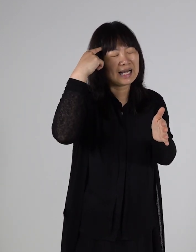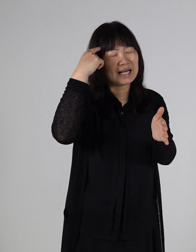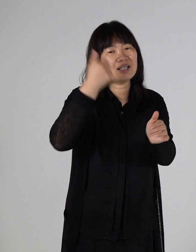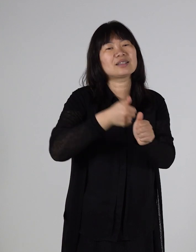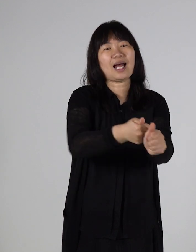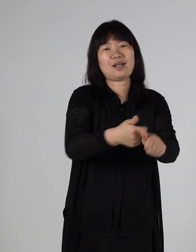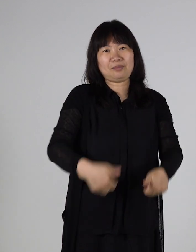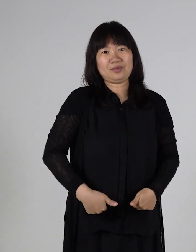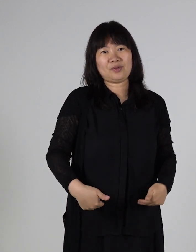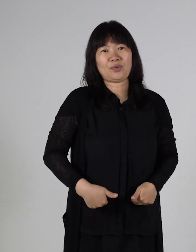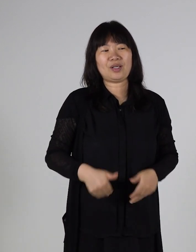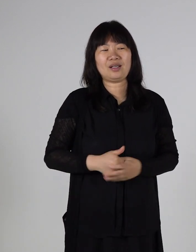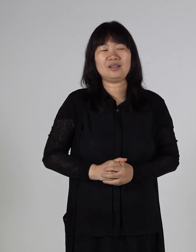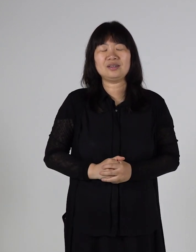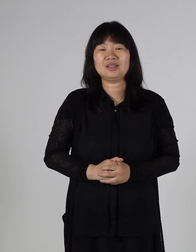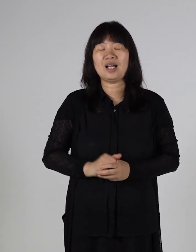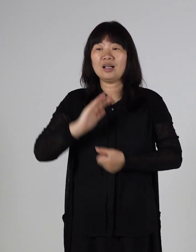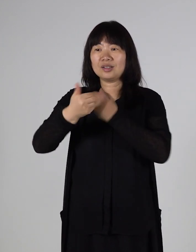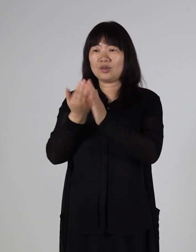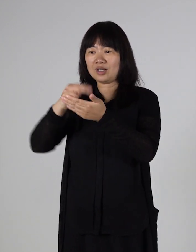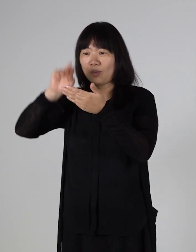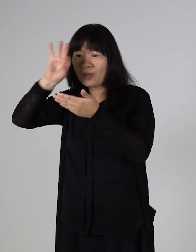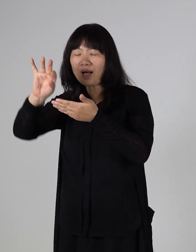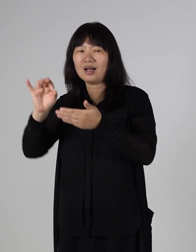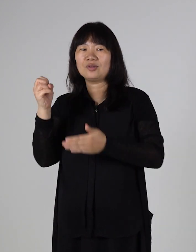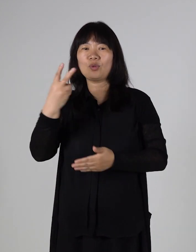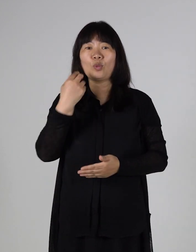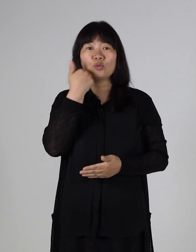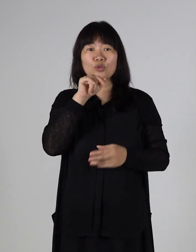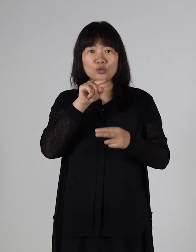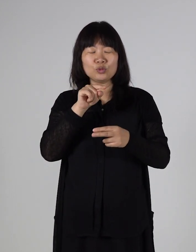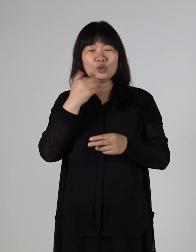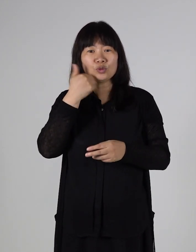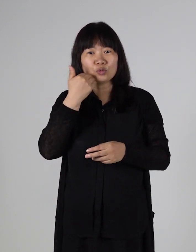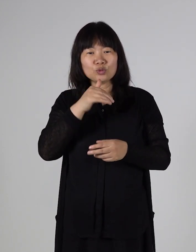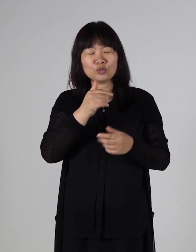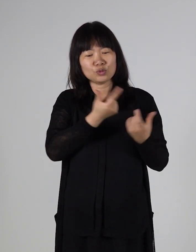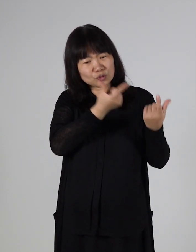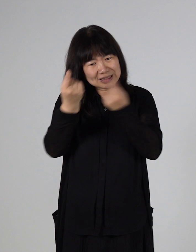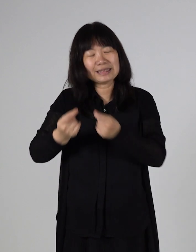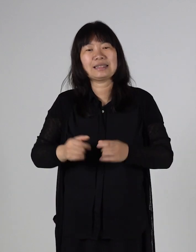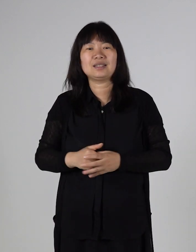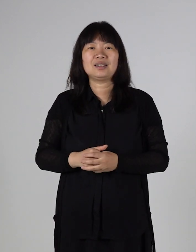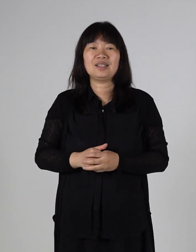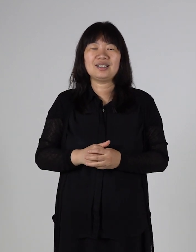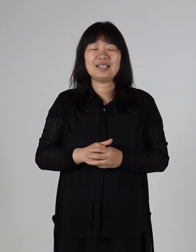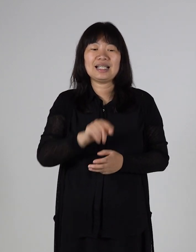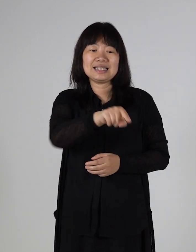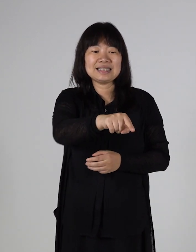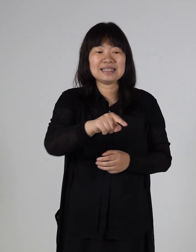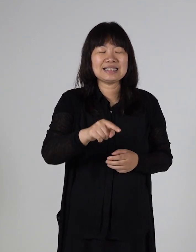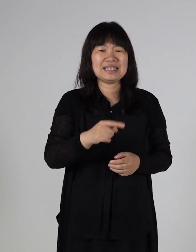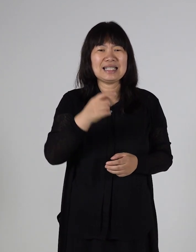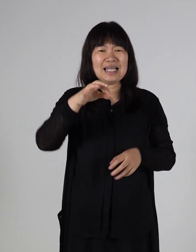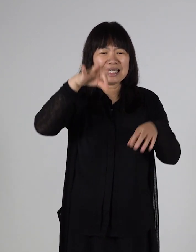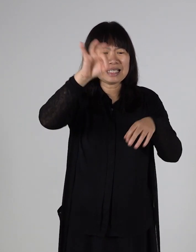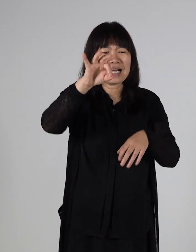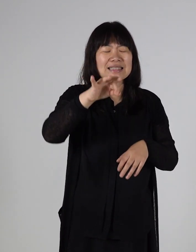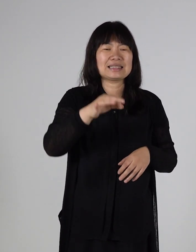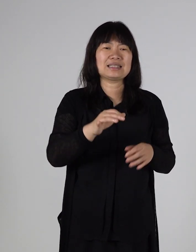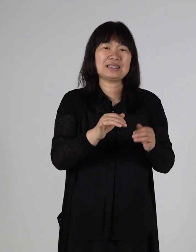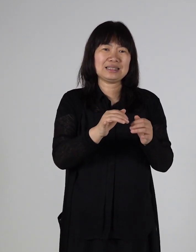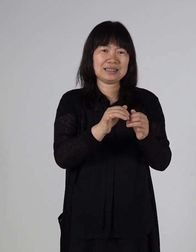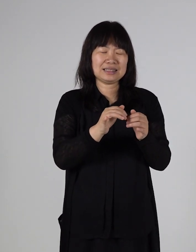성경이 뭐라 그랬어요? 또 누구든지 내 이름으로 이런 어린아이 하나를, 그러니까 이런 무가치한 존재.